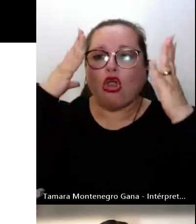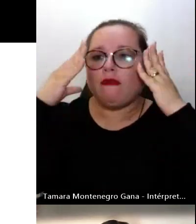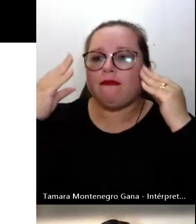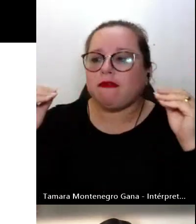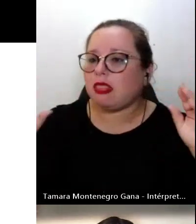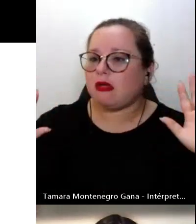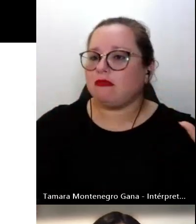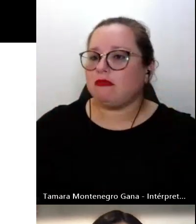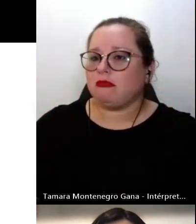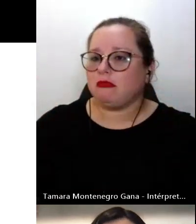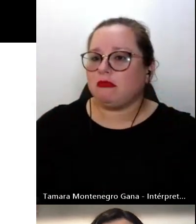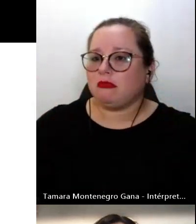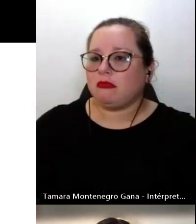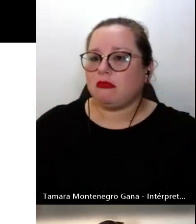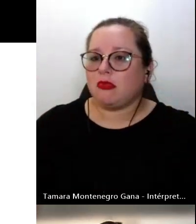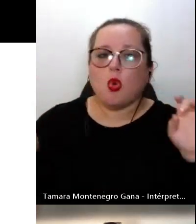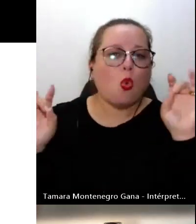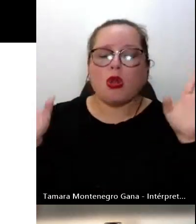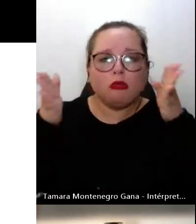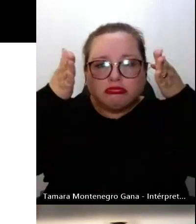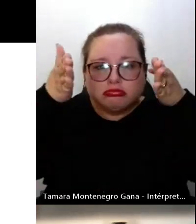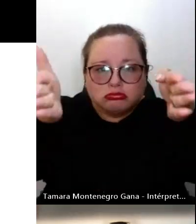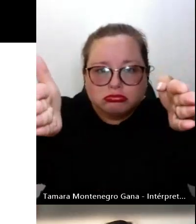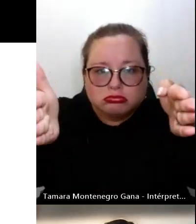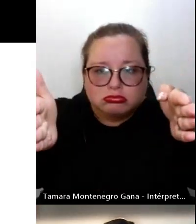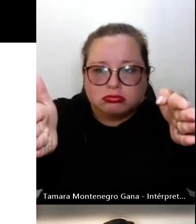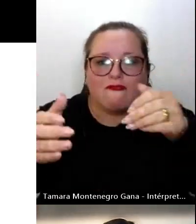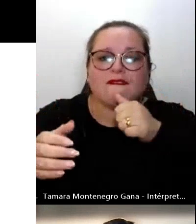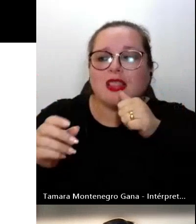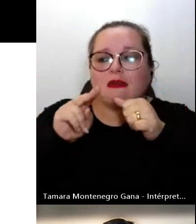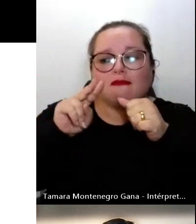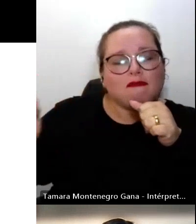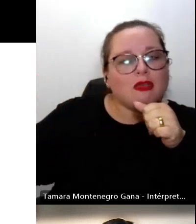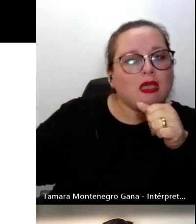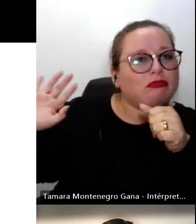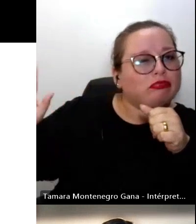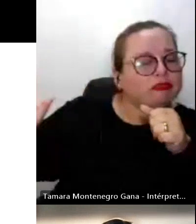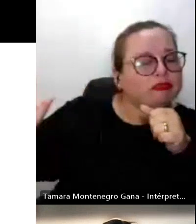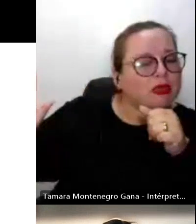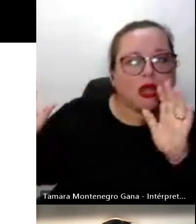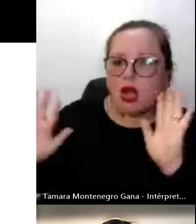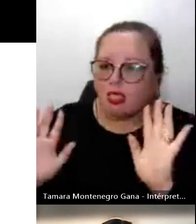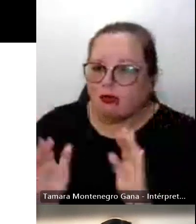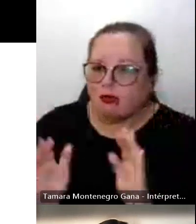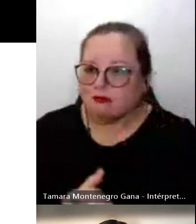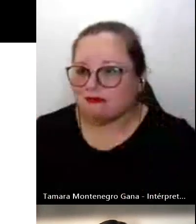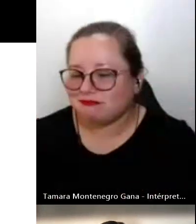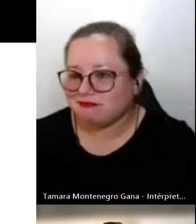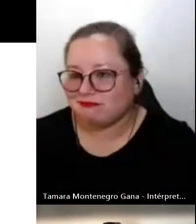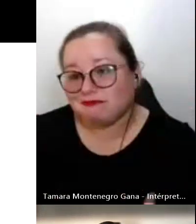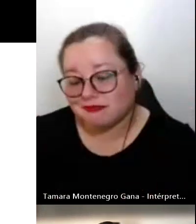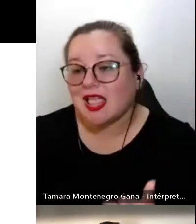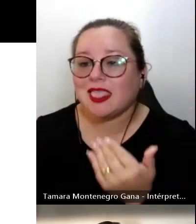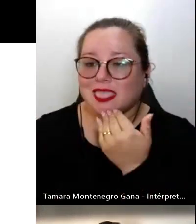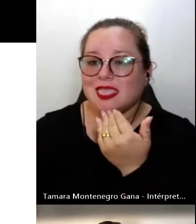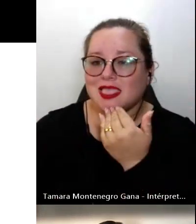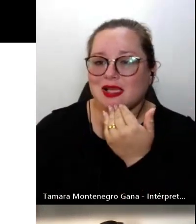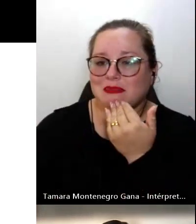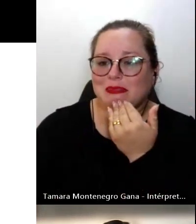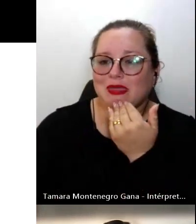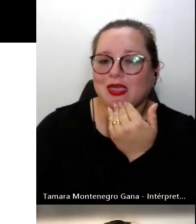pequeños detalles. Así también, bueno, les decía,